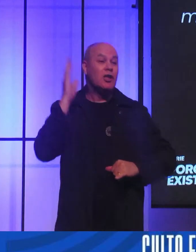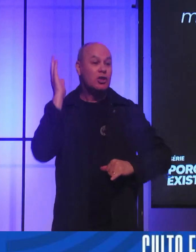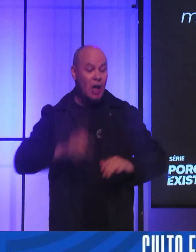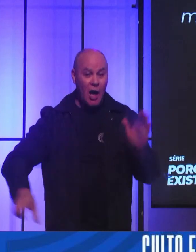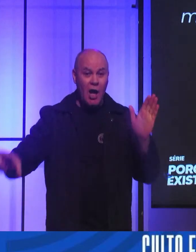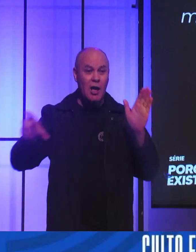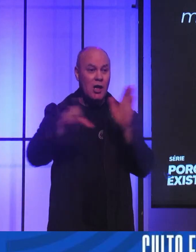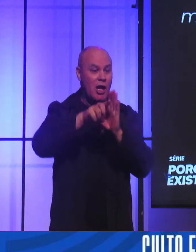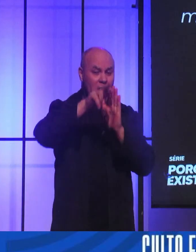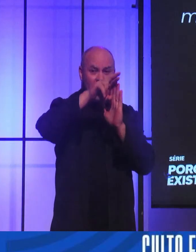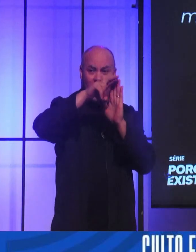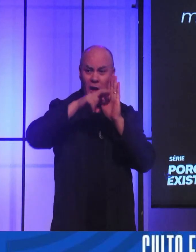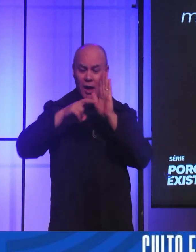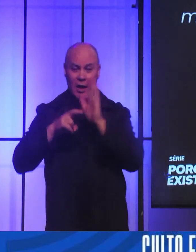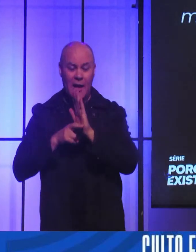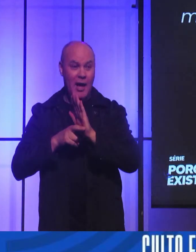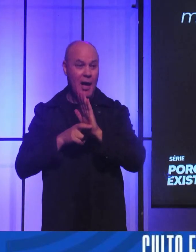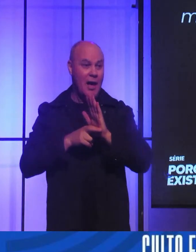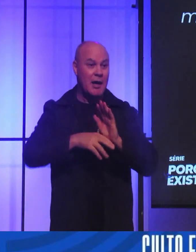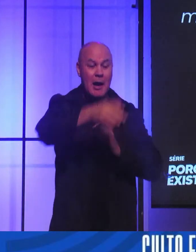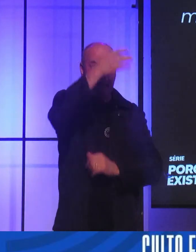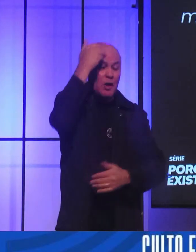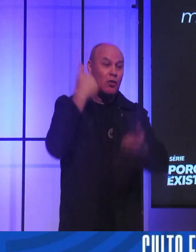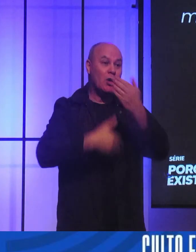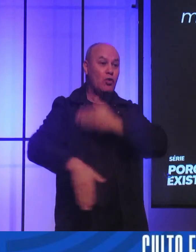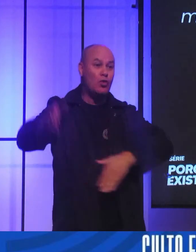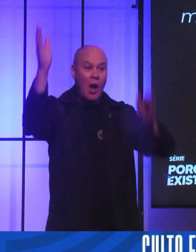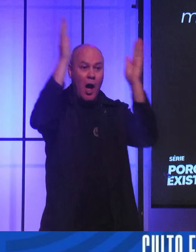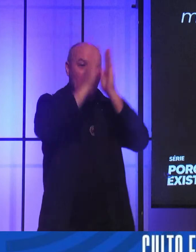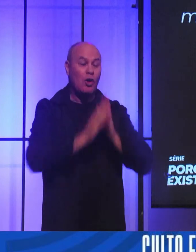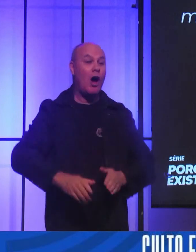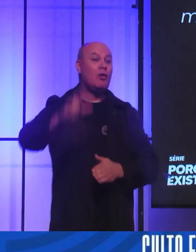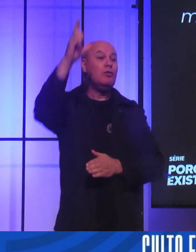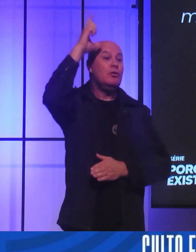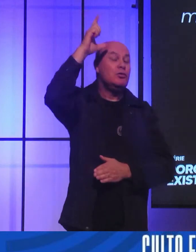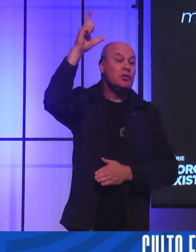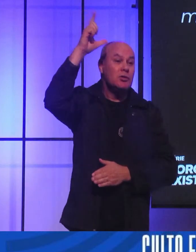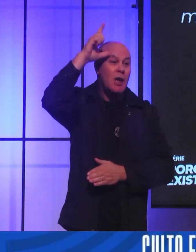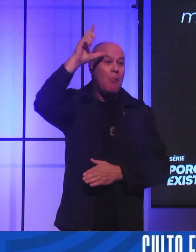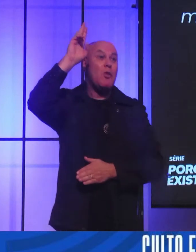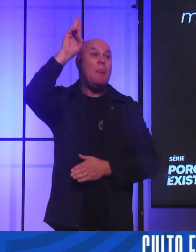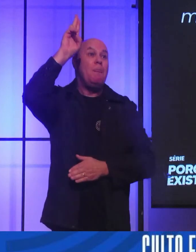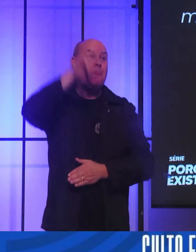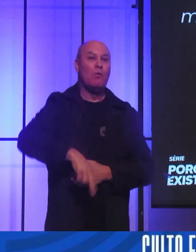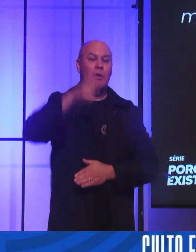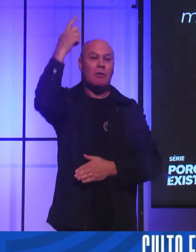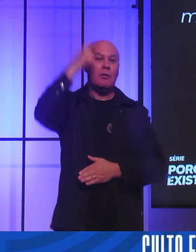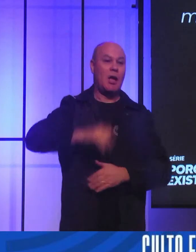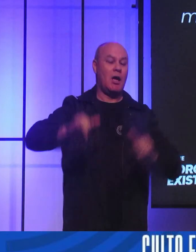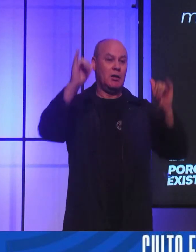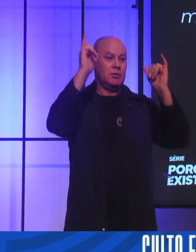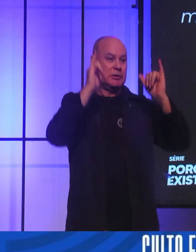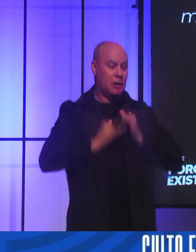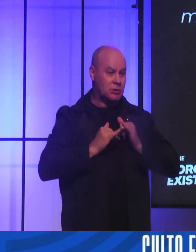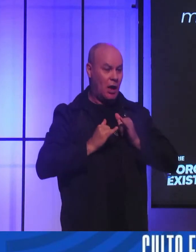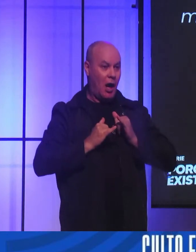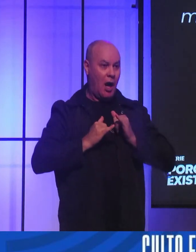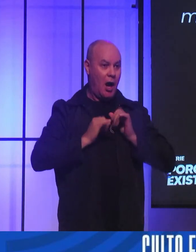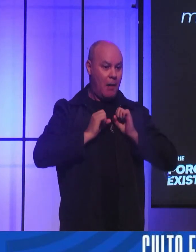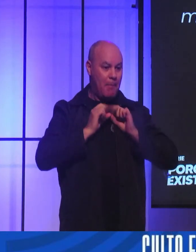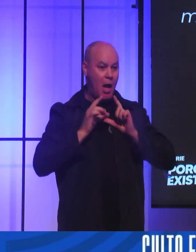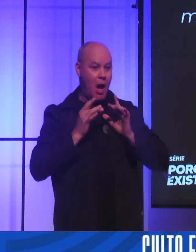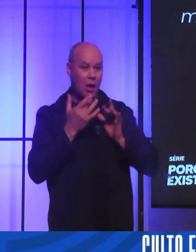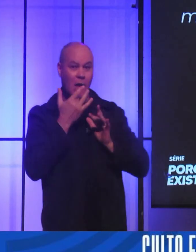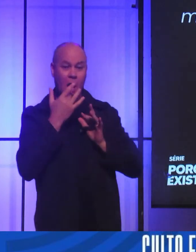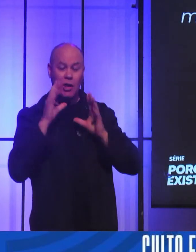para quem recebe a marca do seu nome, não há descanso dia e noite. Gente, são